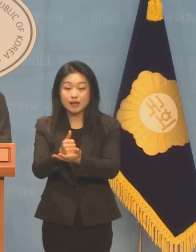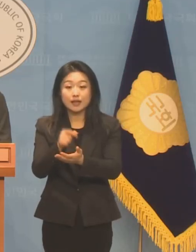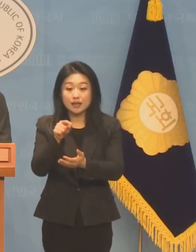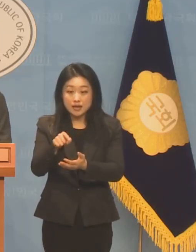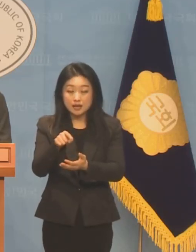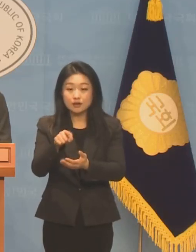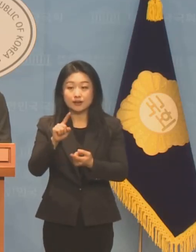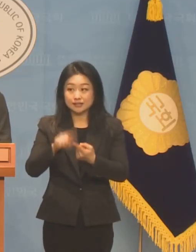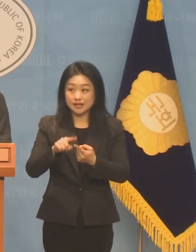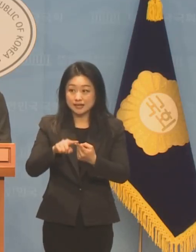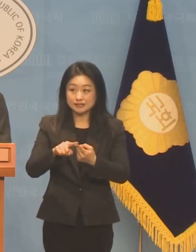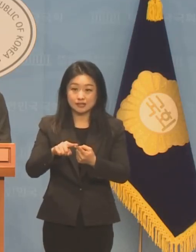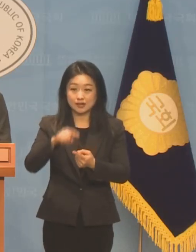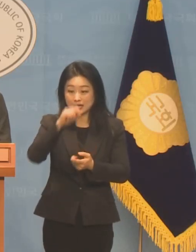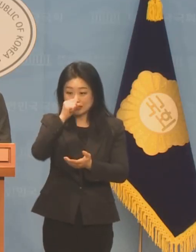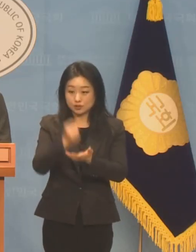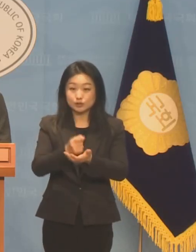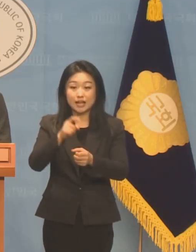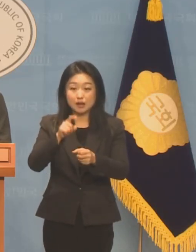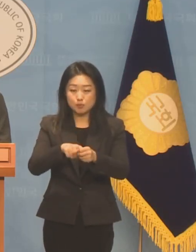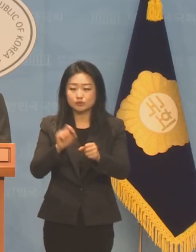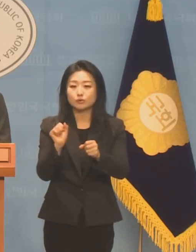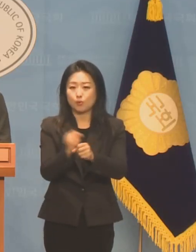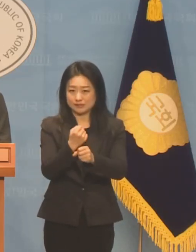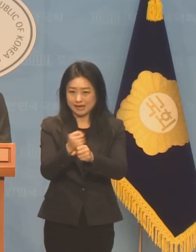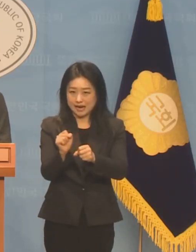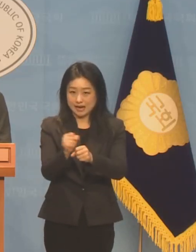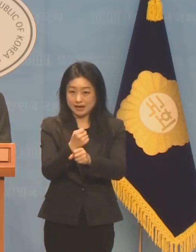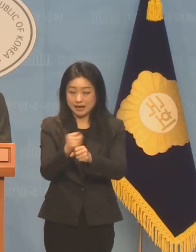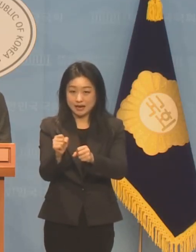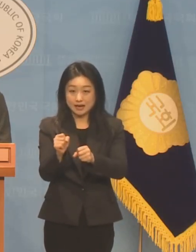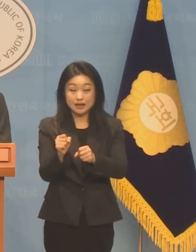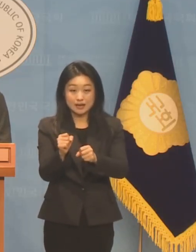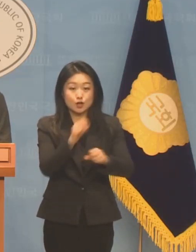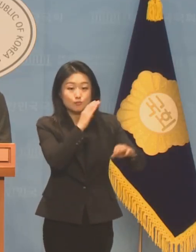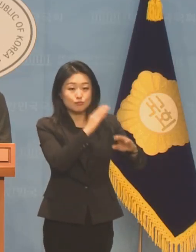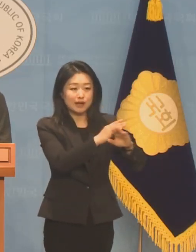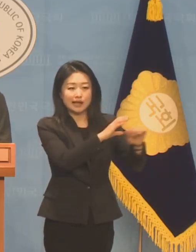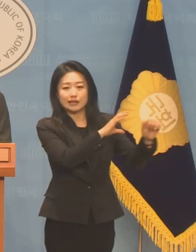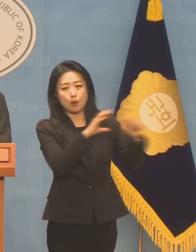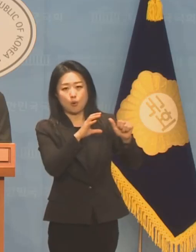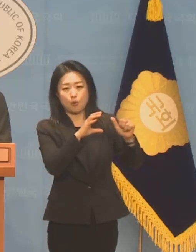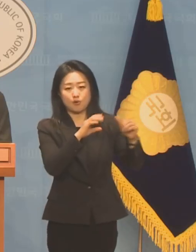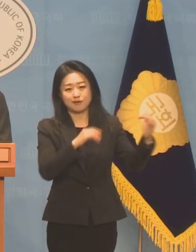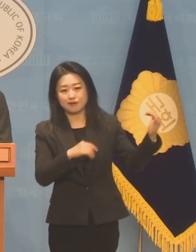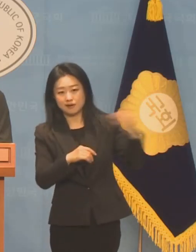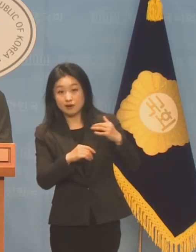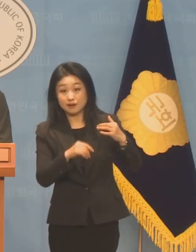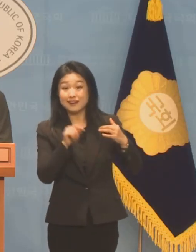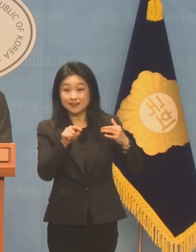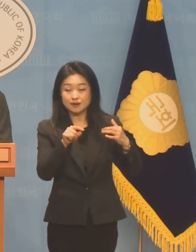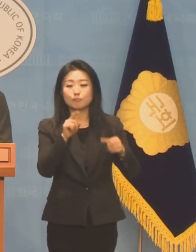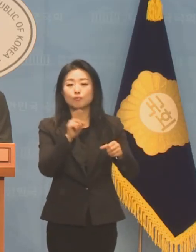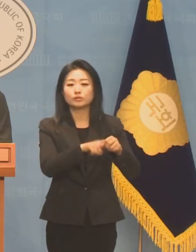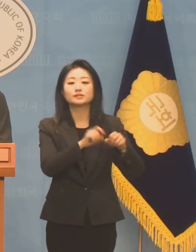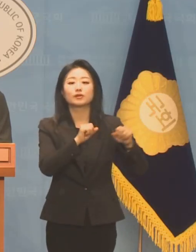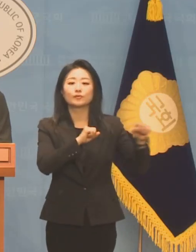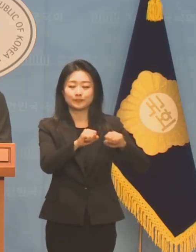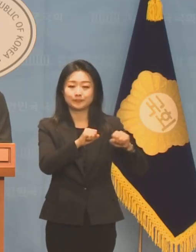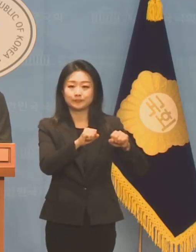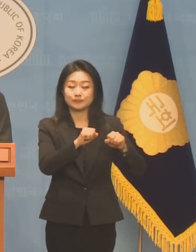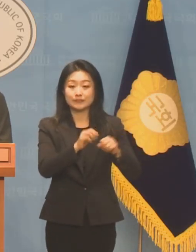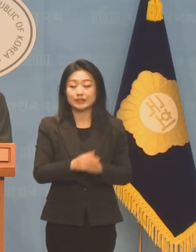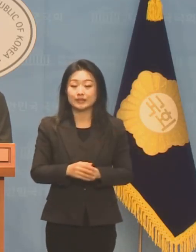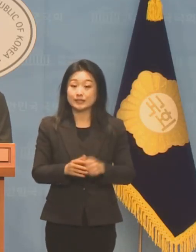비상계엄을 정당화해 보려는 공작의 일환으로 외환까지 시도했기 때문입니다. 비상계엄 직전인